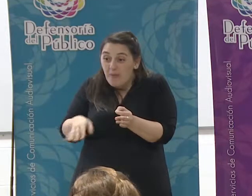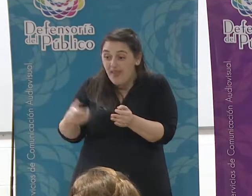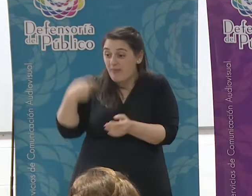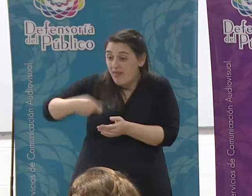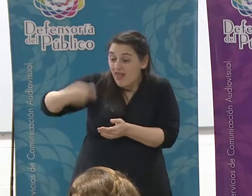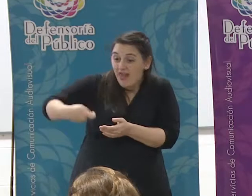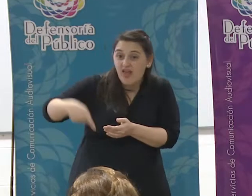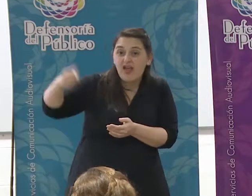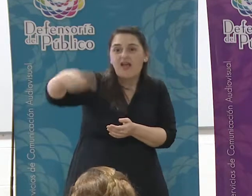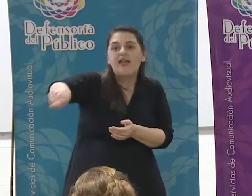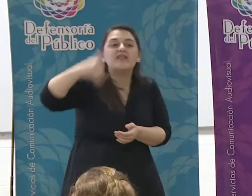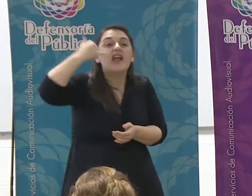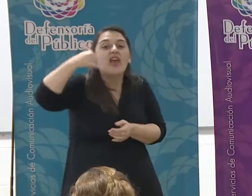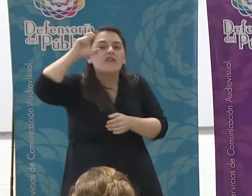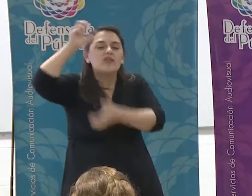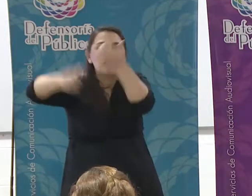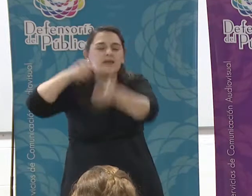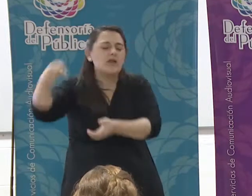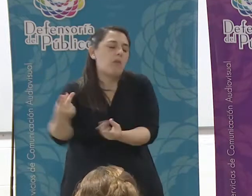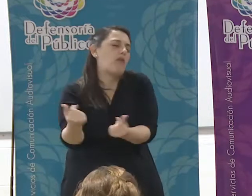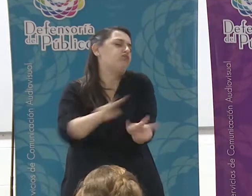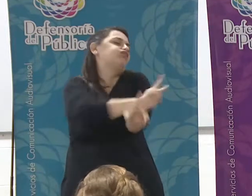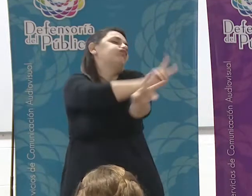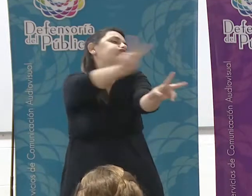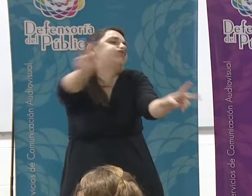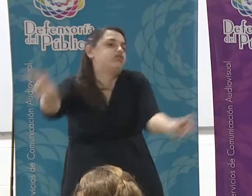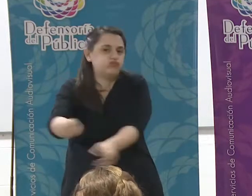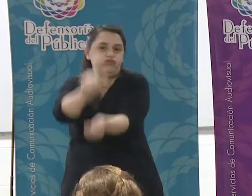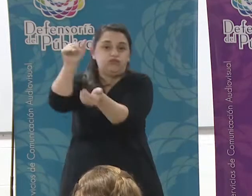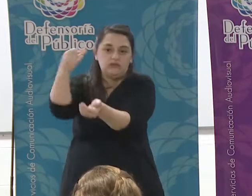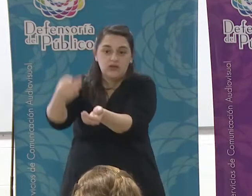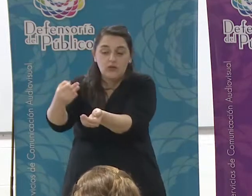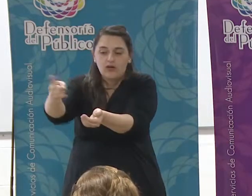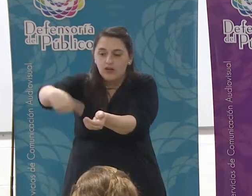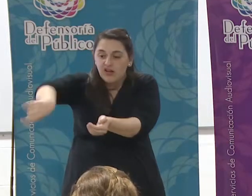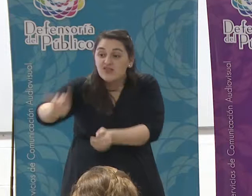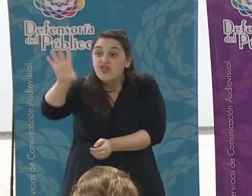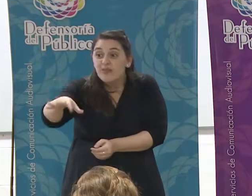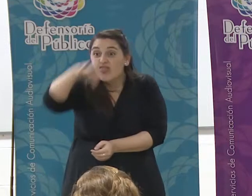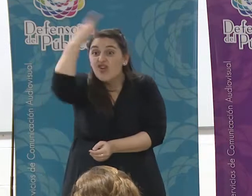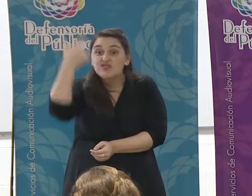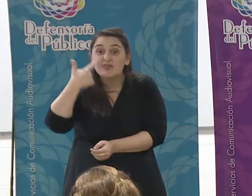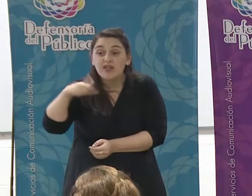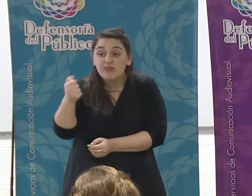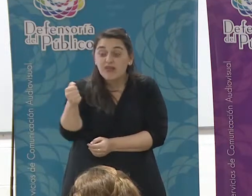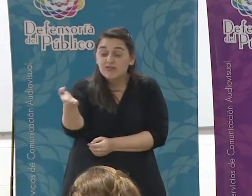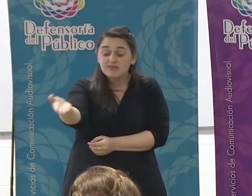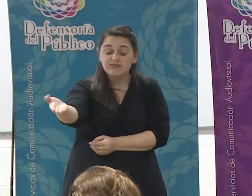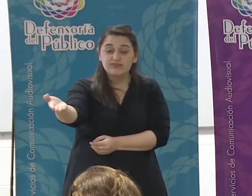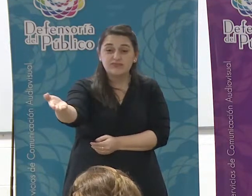una telefónica que debe de recaudar millones de pesos mensuales tenga que pagar únicamente 12.000